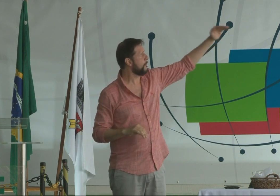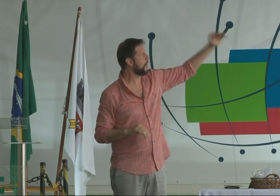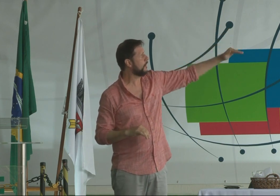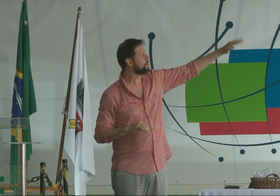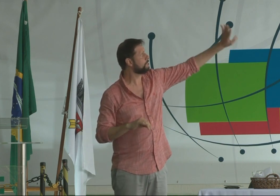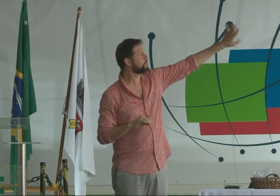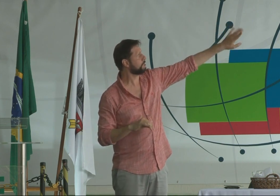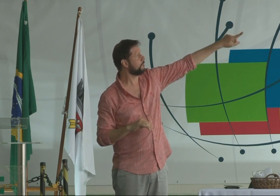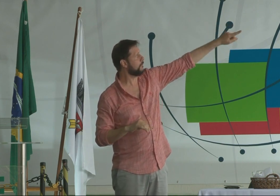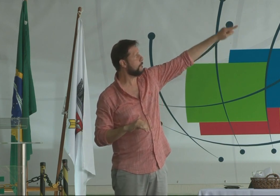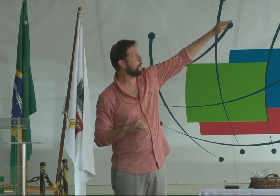com o surdo, não.